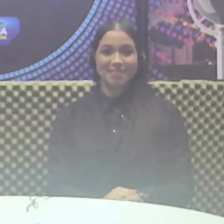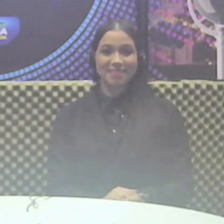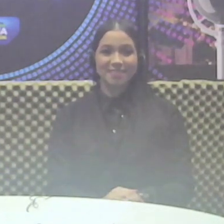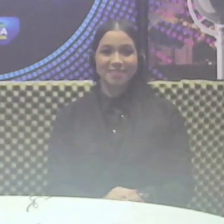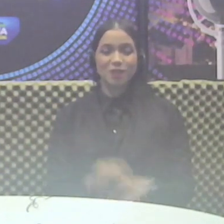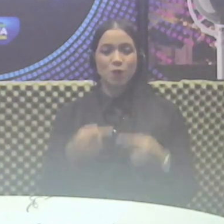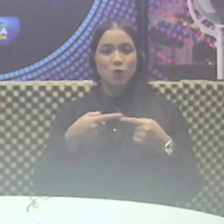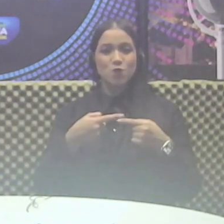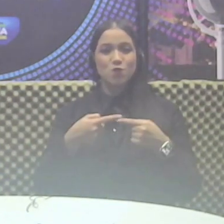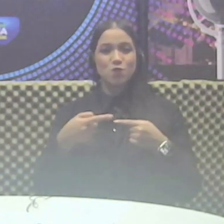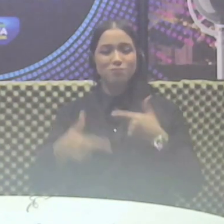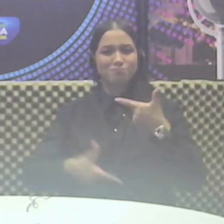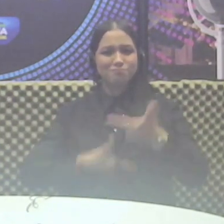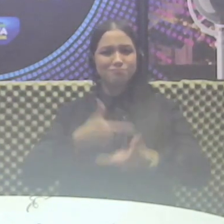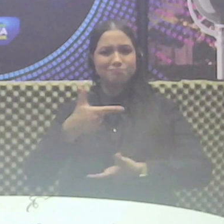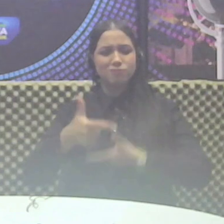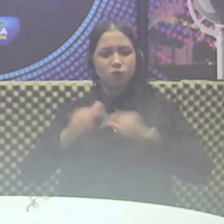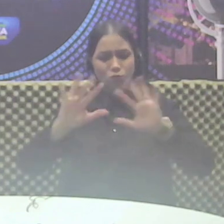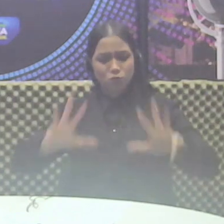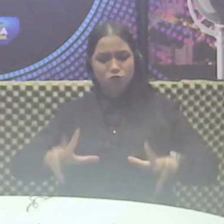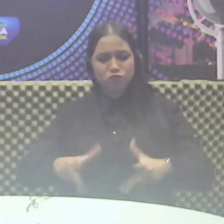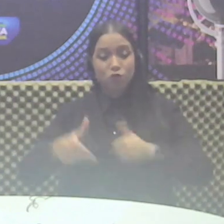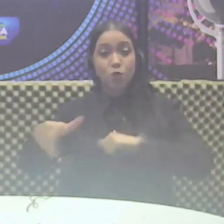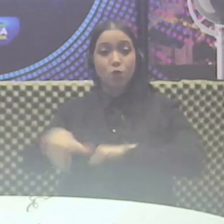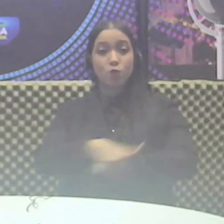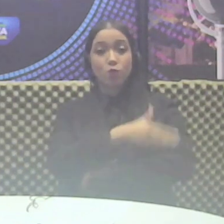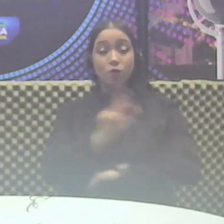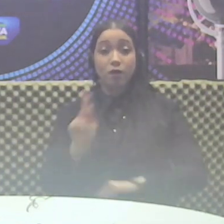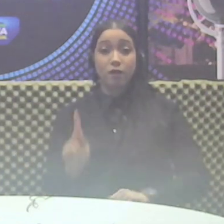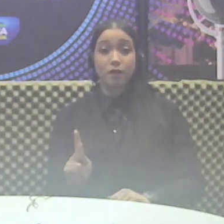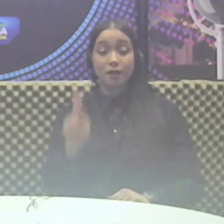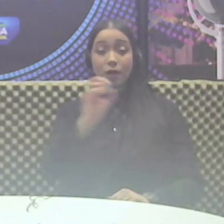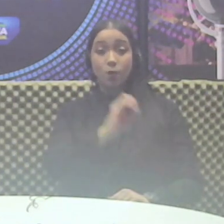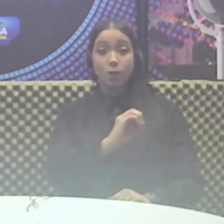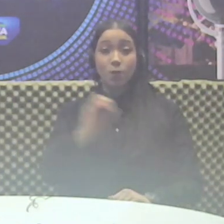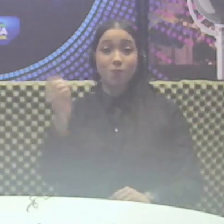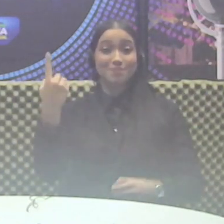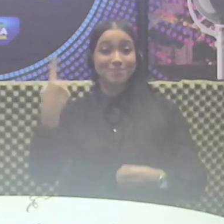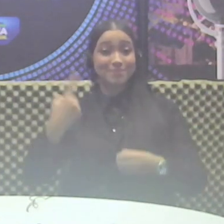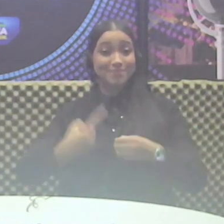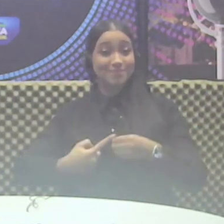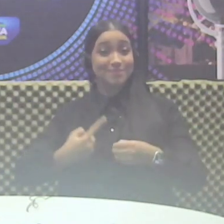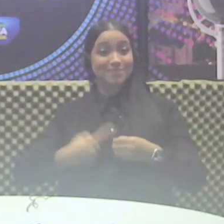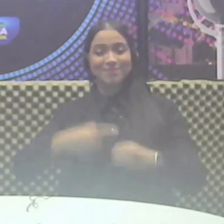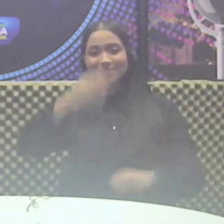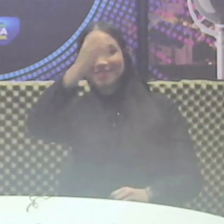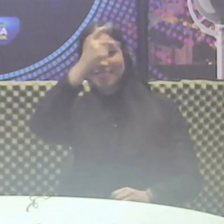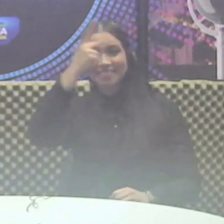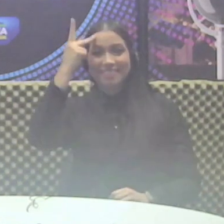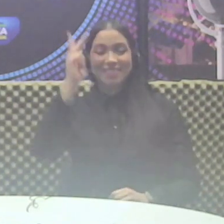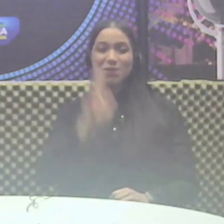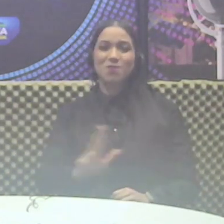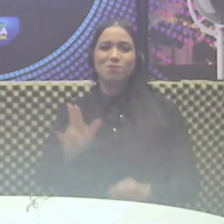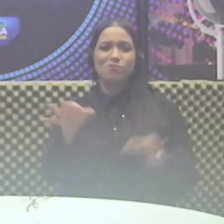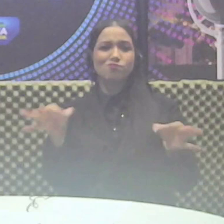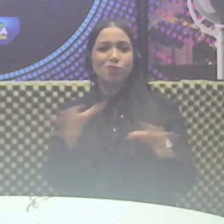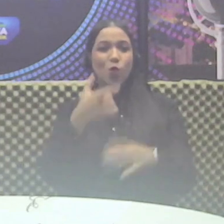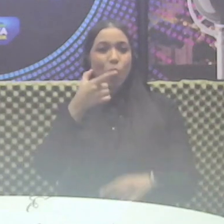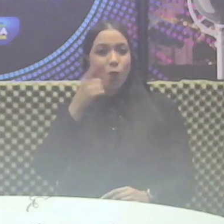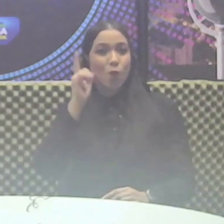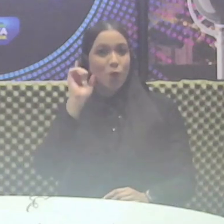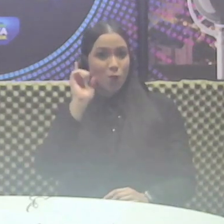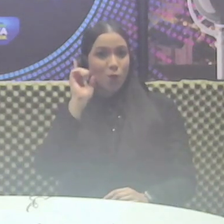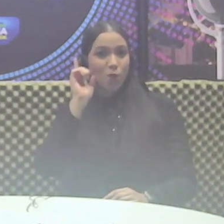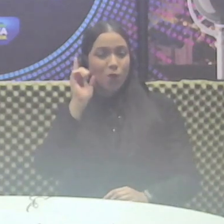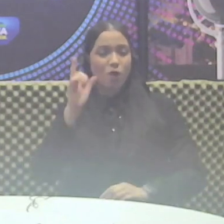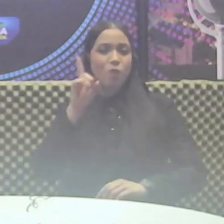Em continuidade aos trabalhos de recuperação da Avenida K, no setor oeste da cidade, a Prefeitura de Uberlândia concluiu ontem